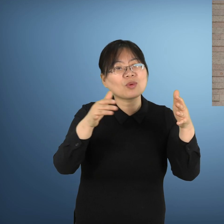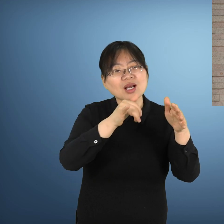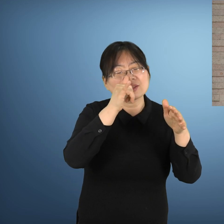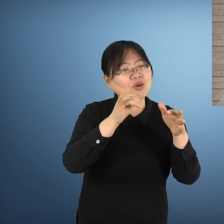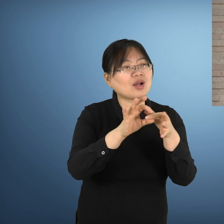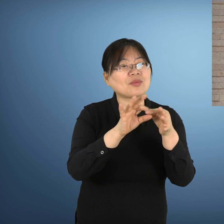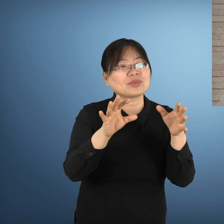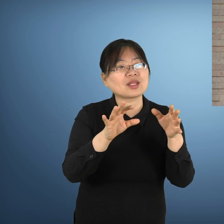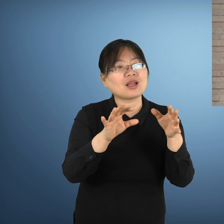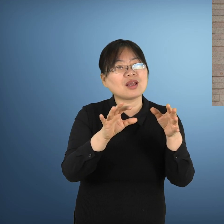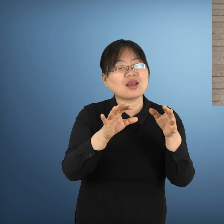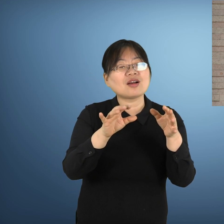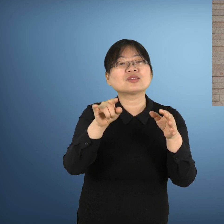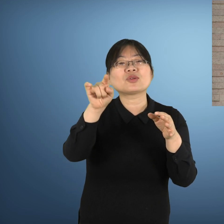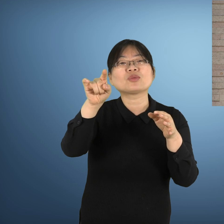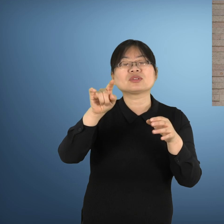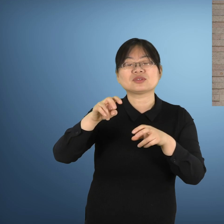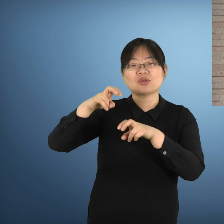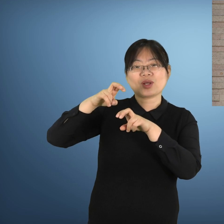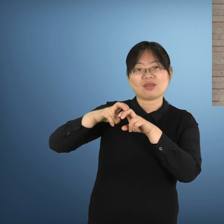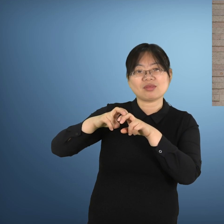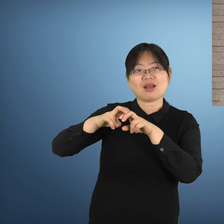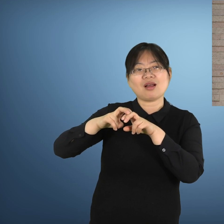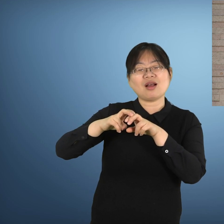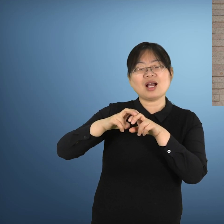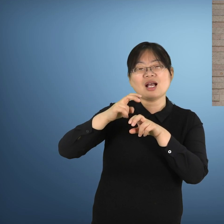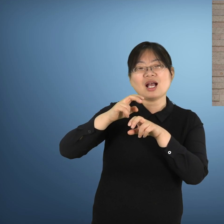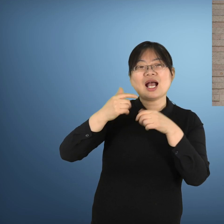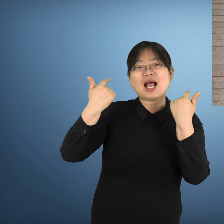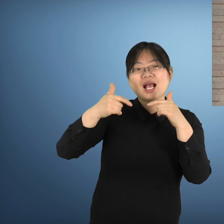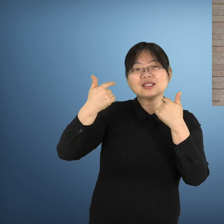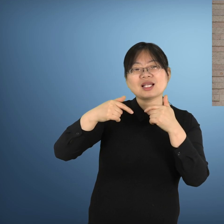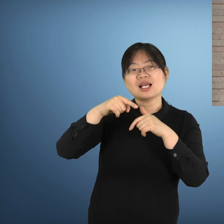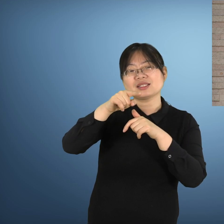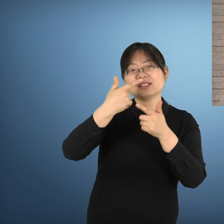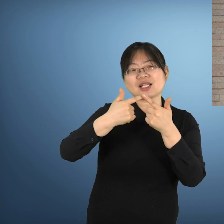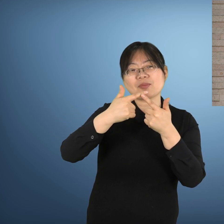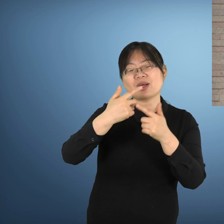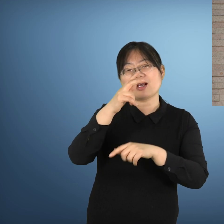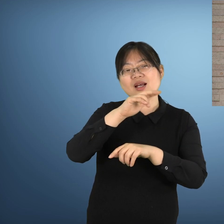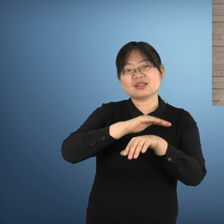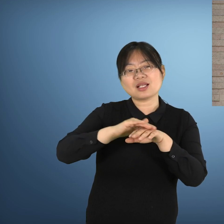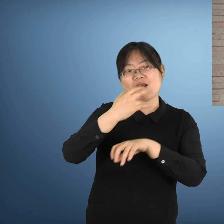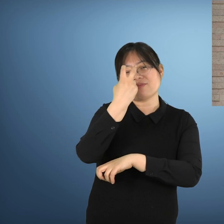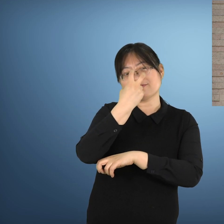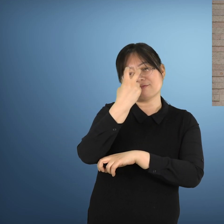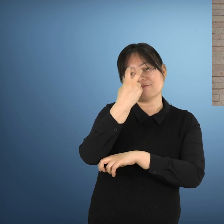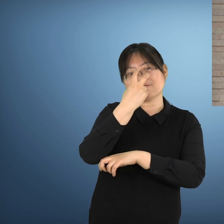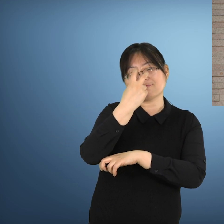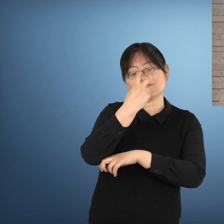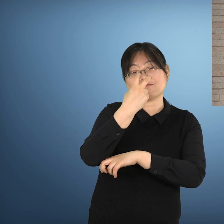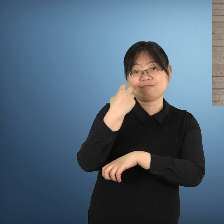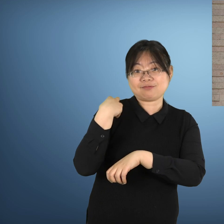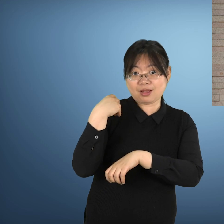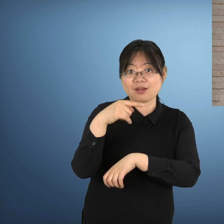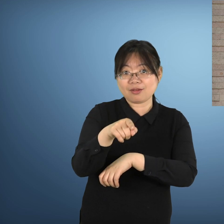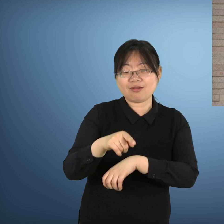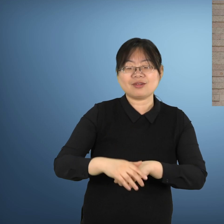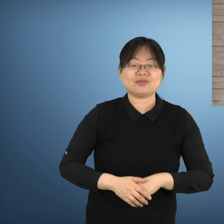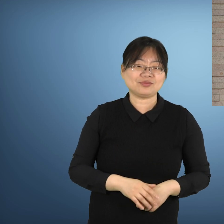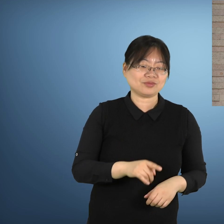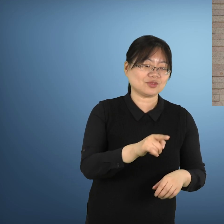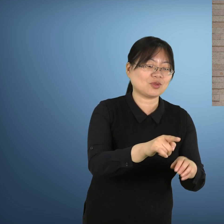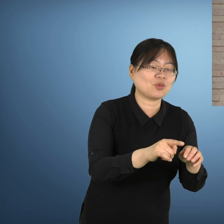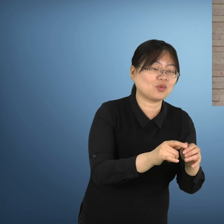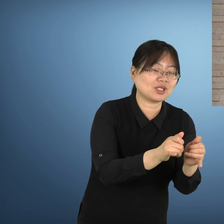불든 너는 원두막에서 하여간 눈이 오나 비가 오나 이 나무를 좀 잘 관리하고 지켜라. 그리고